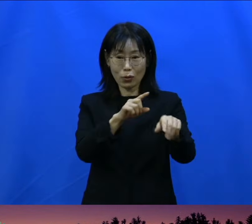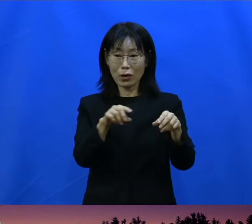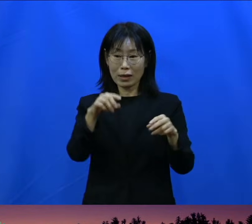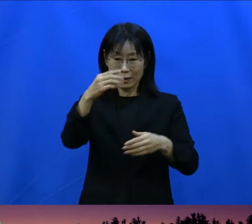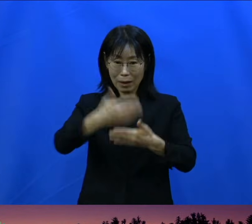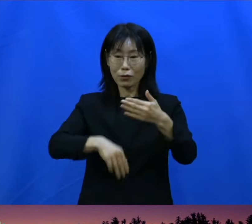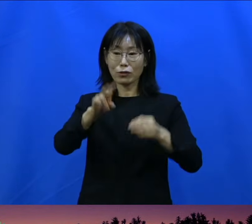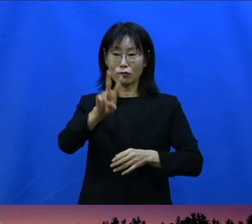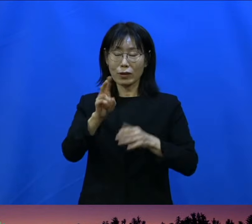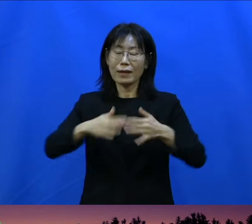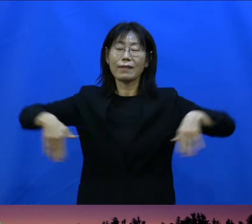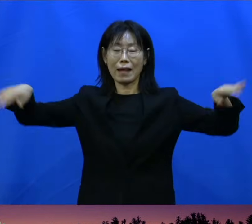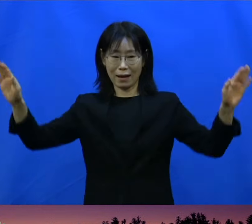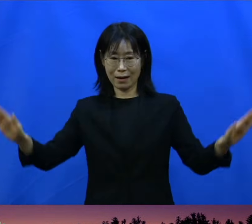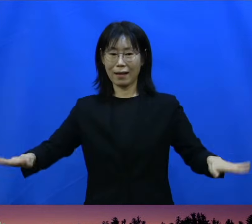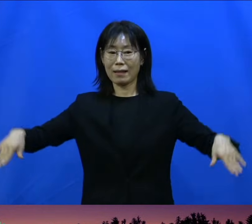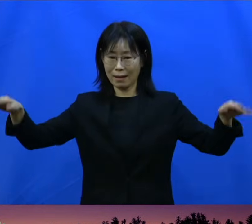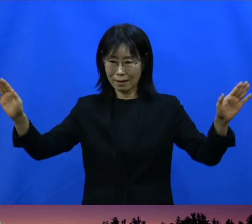여러분, 우리가